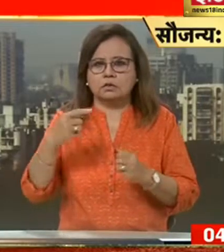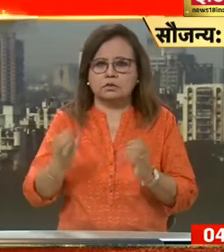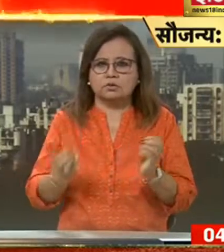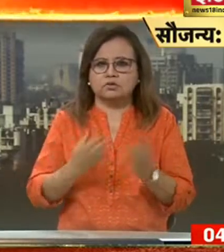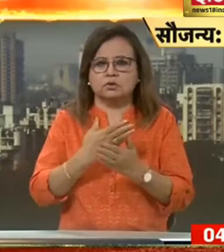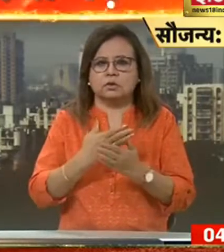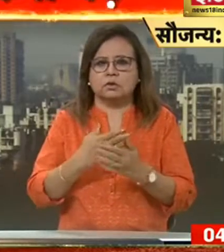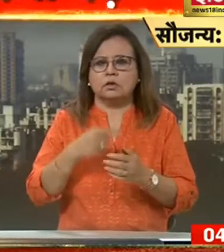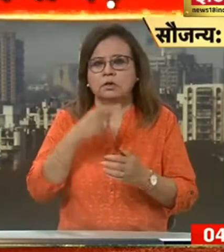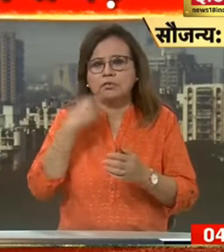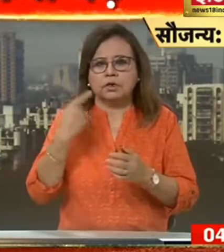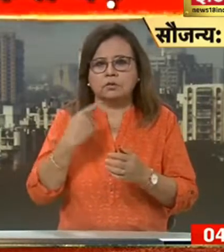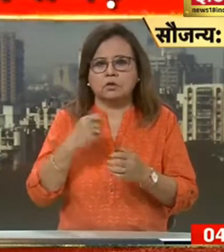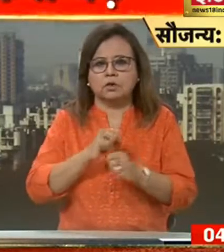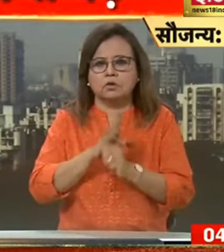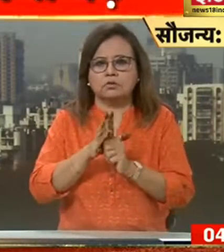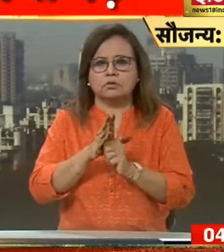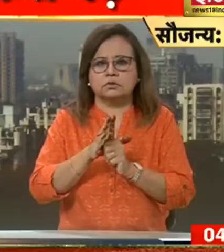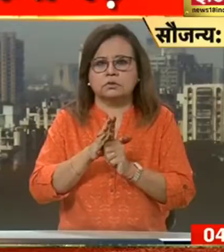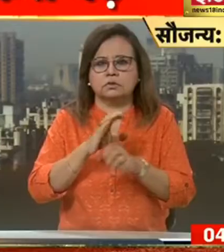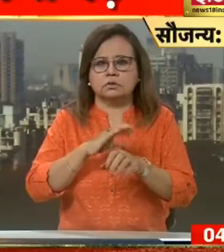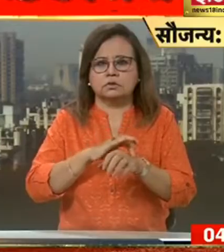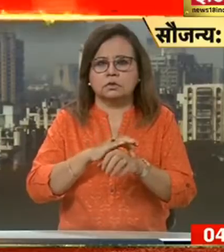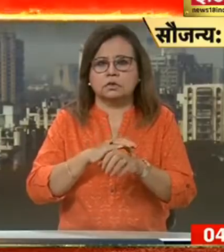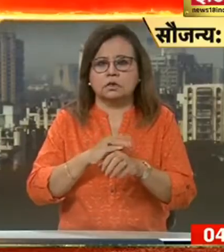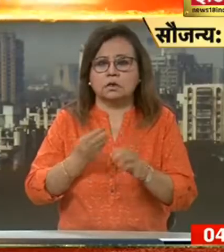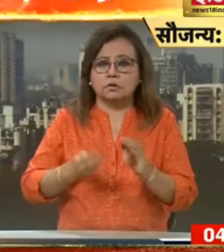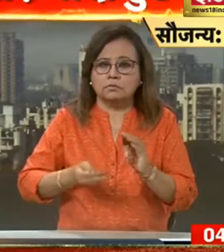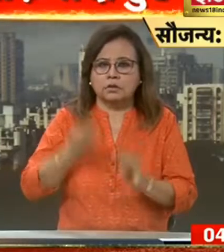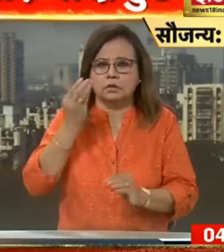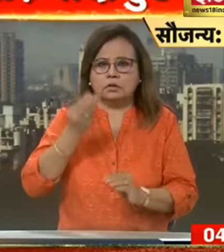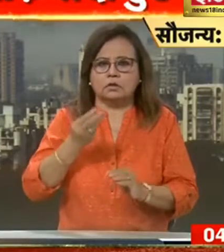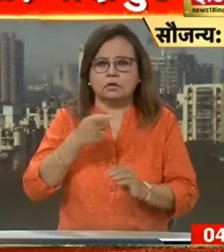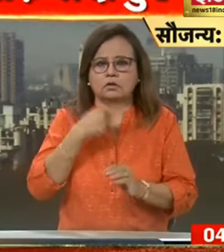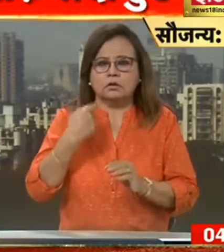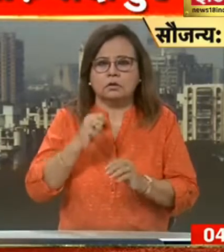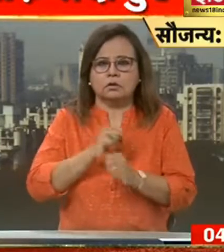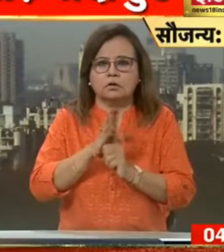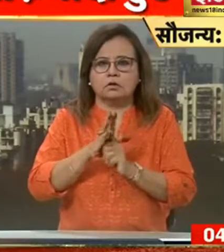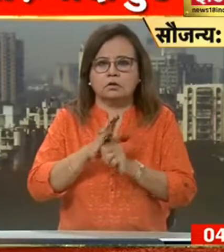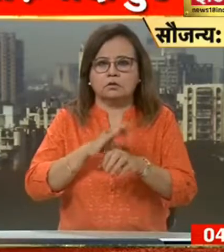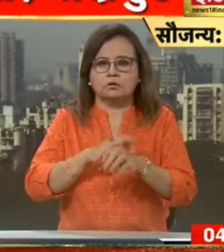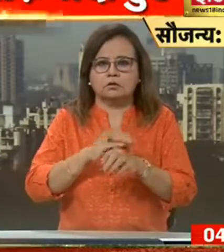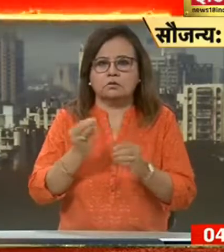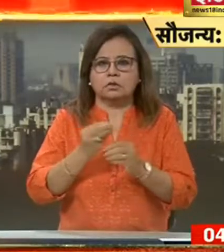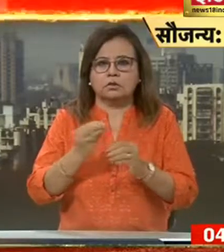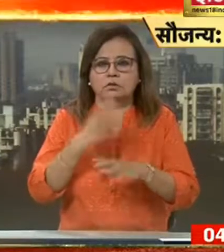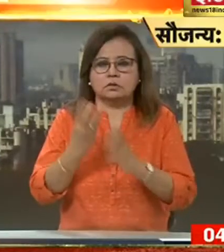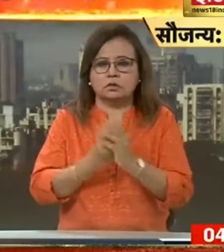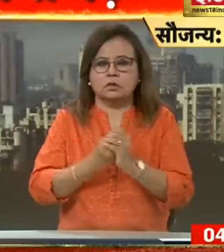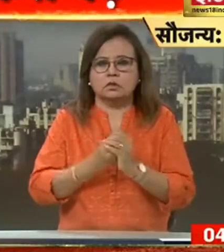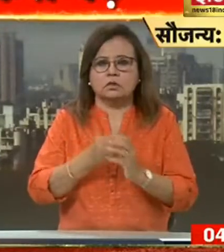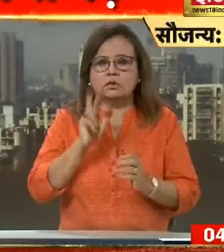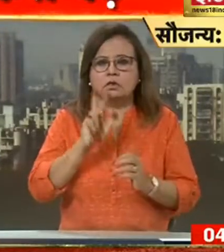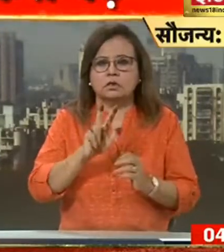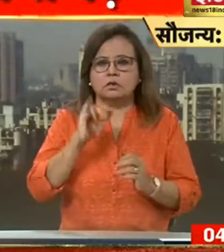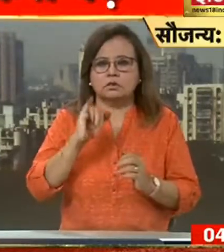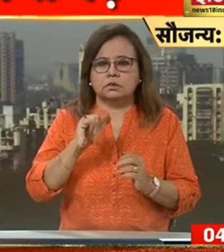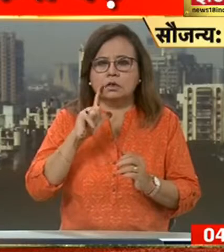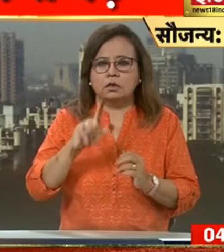मंडराने लगा है ब्रिटेन में भी कोण संक्रमितों की संख्या तेजी से बढ़ रही है ब्रिटेन में करुणा संक्रमण के कुल मामलों की संख्या